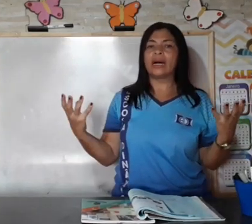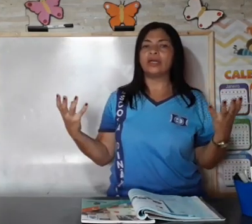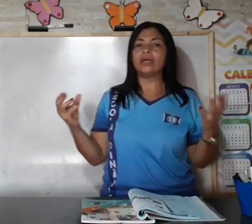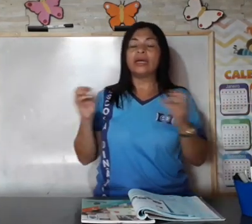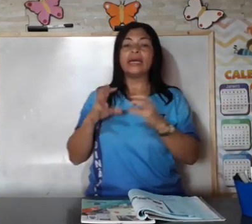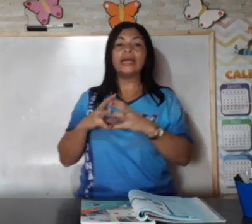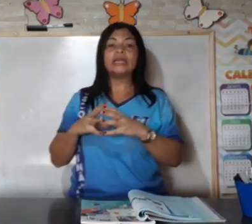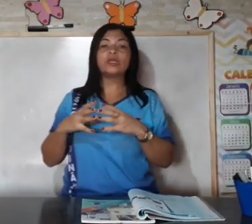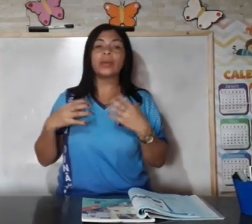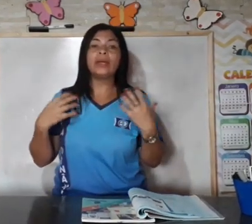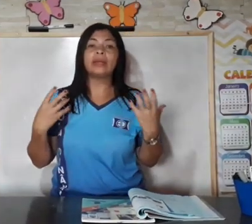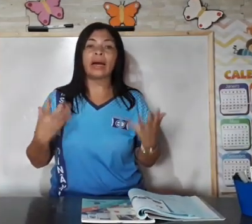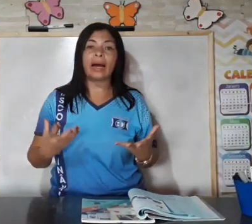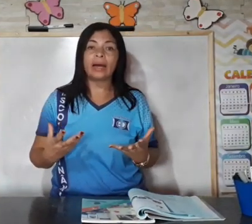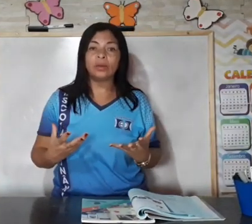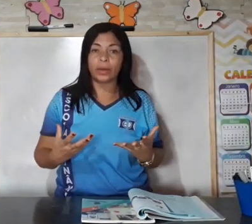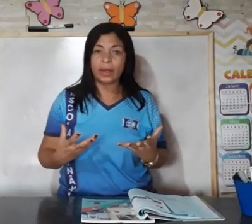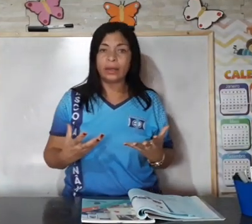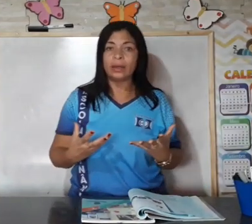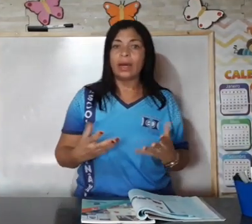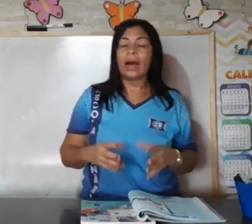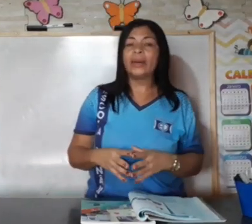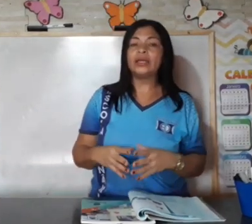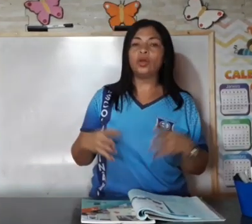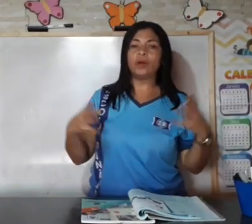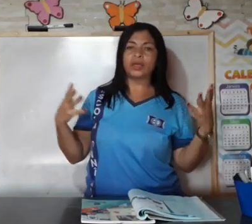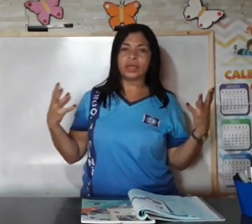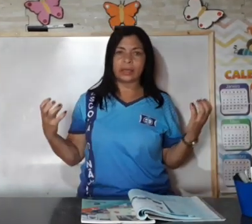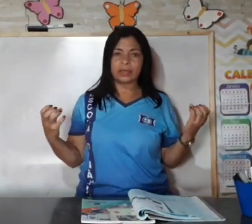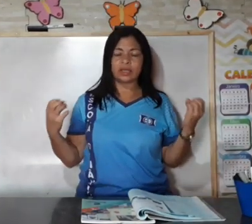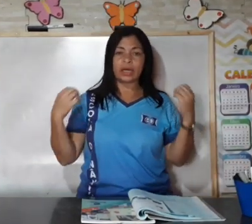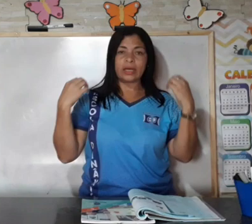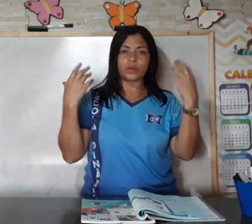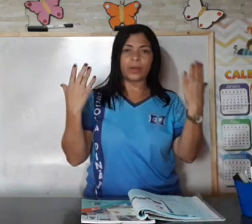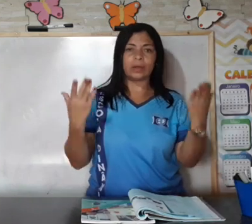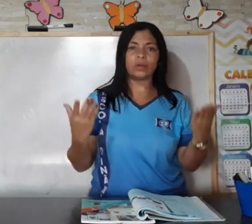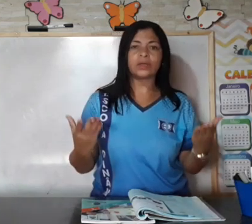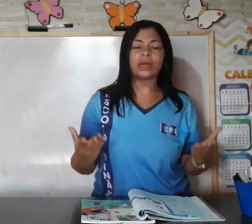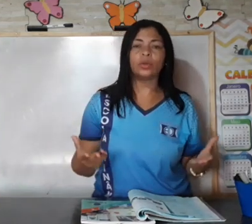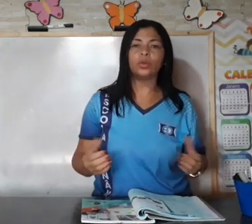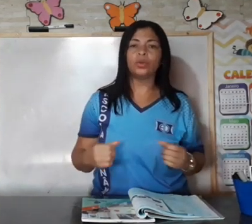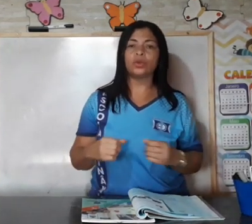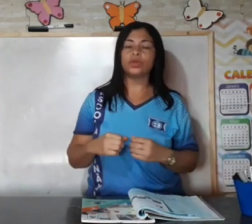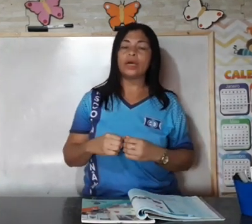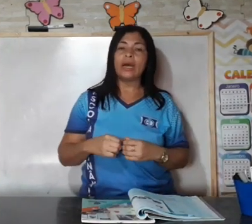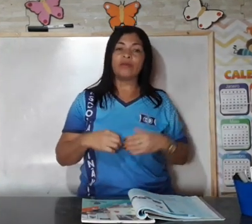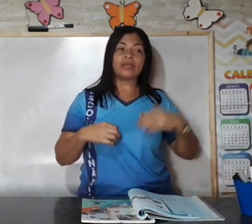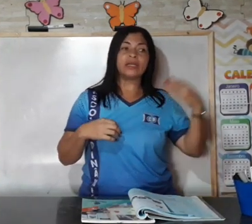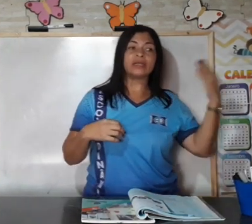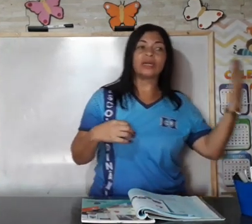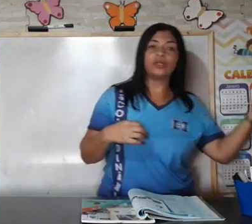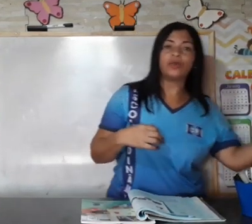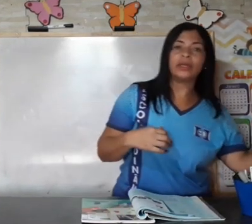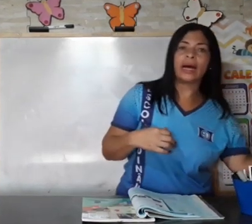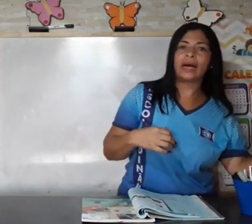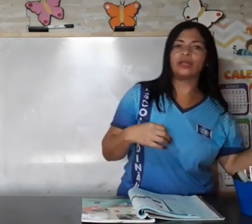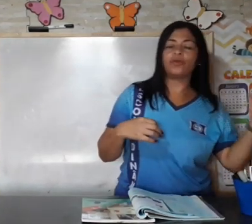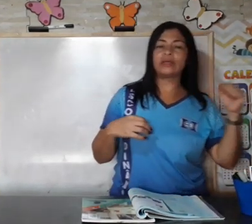dignidade. Respeitar, não é? A partir do momento que a criança está respeitando os adultos, fazendo as atividades, fazendo